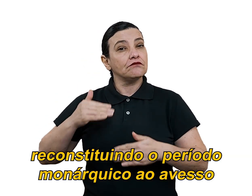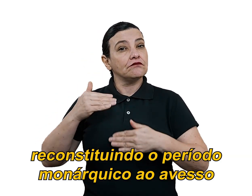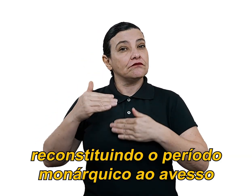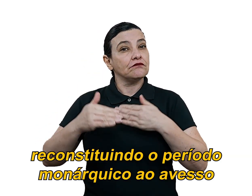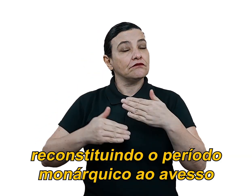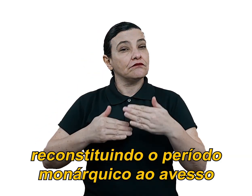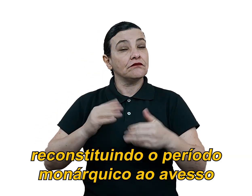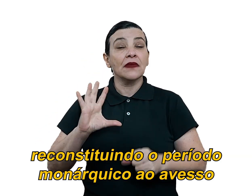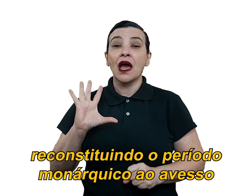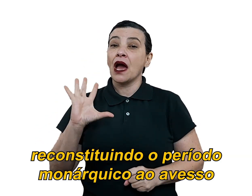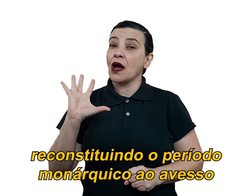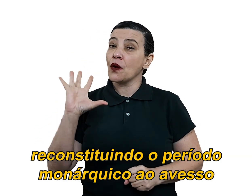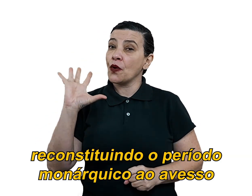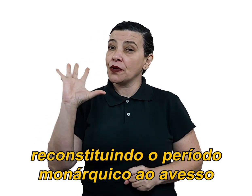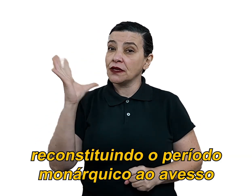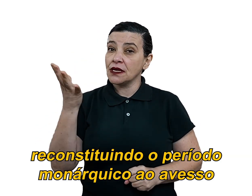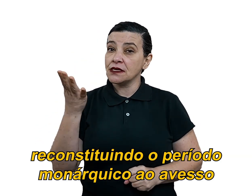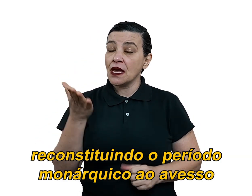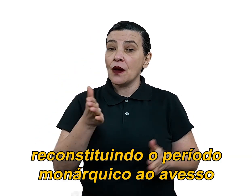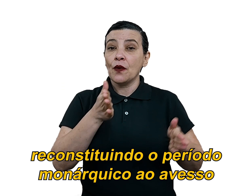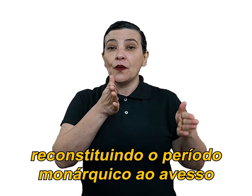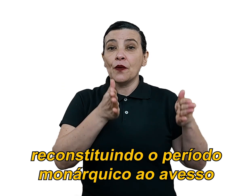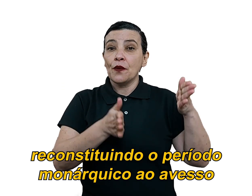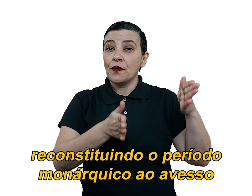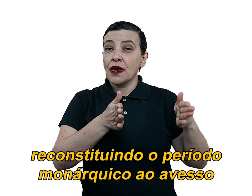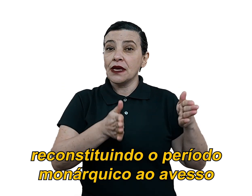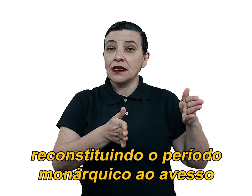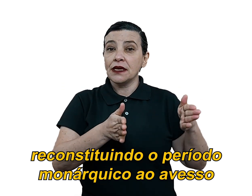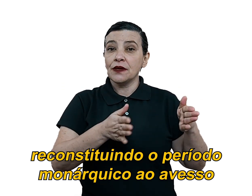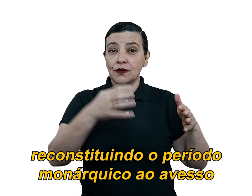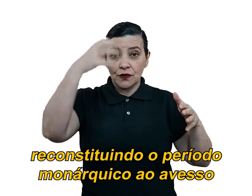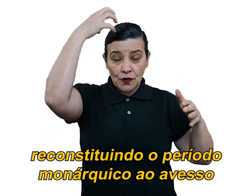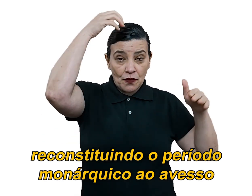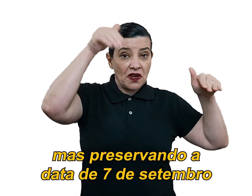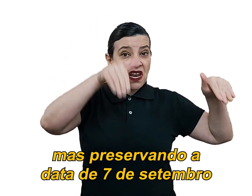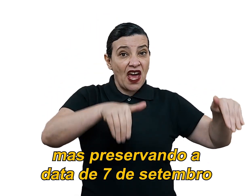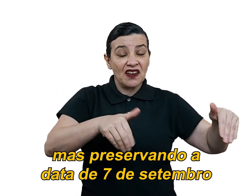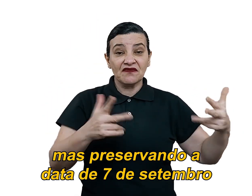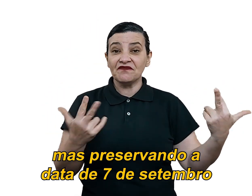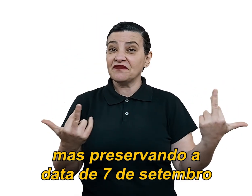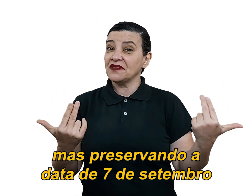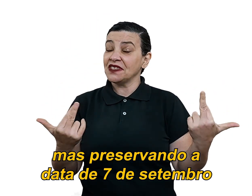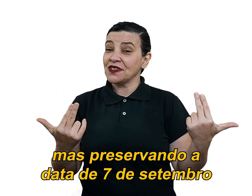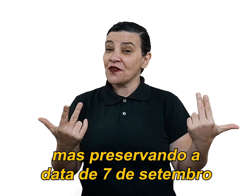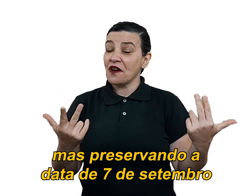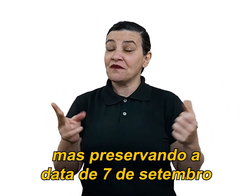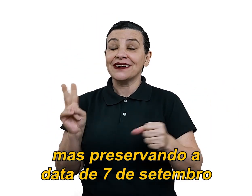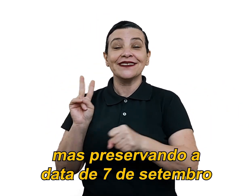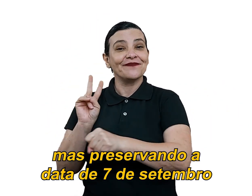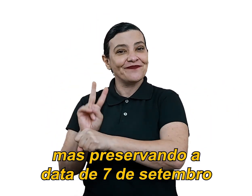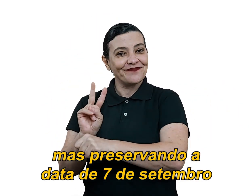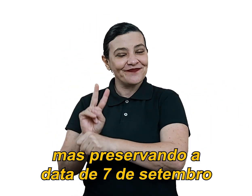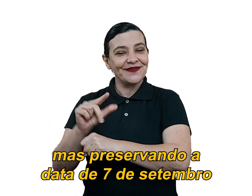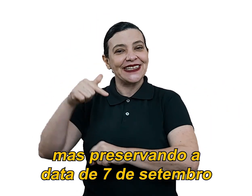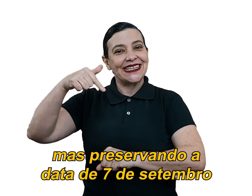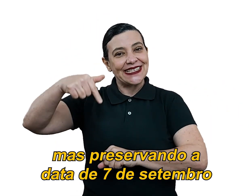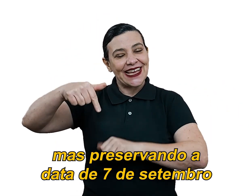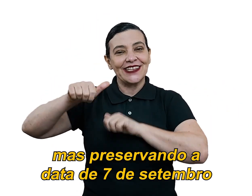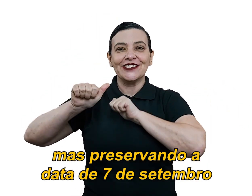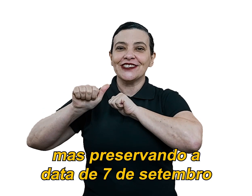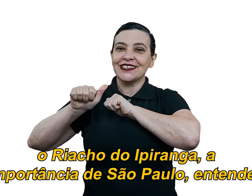maneira, reconstituindo o período monárquico ao avesso, mas preservando a data de